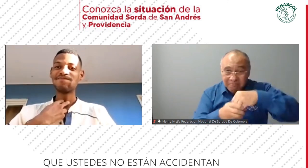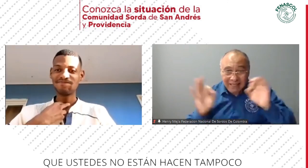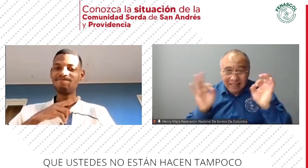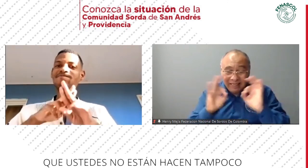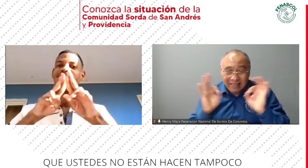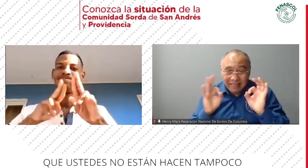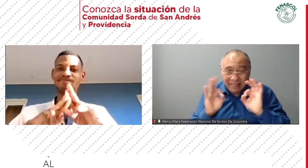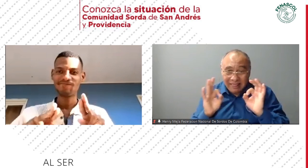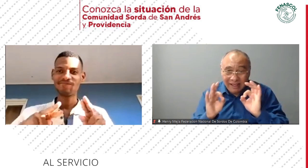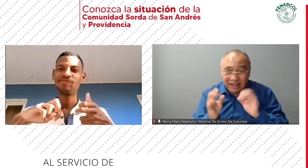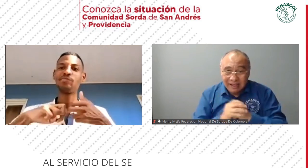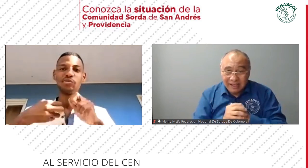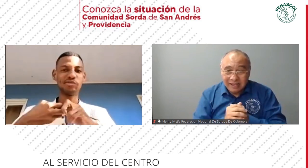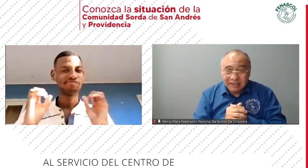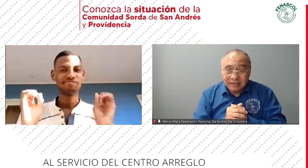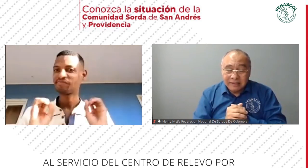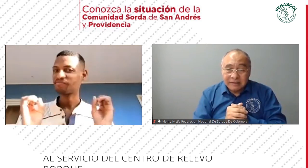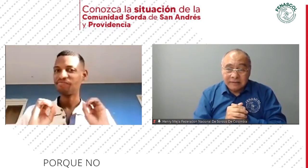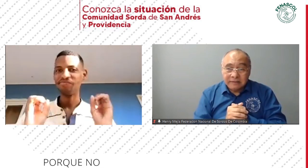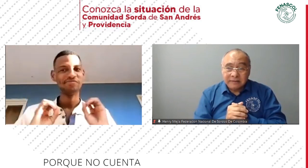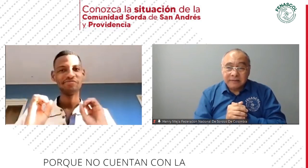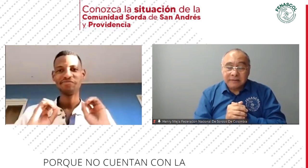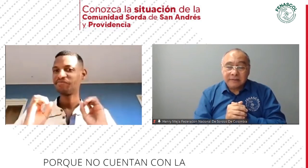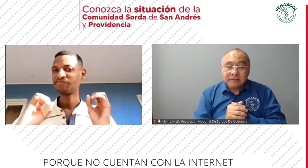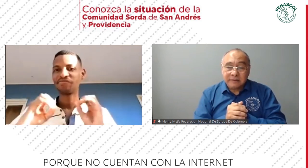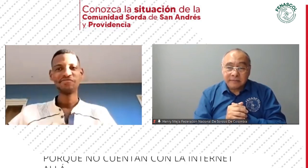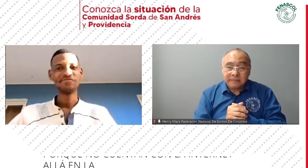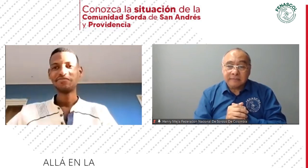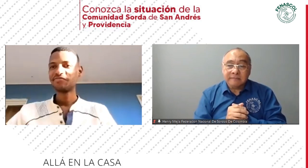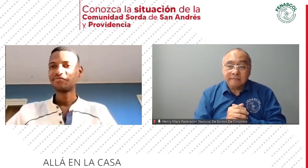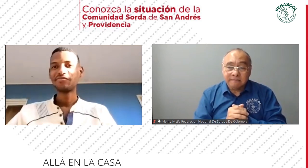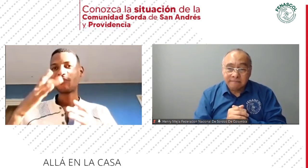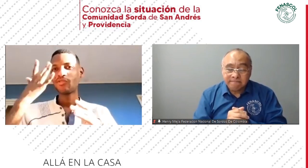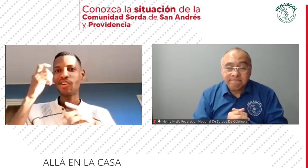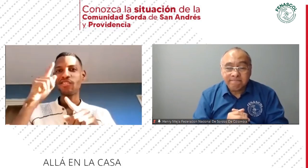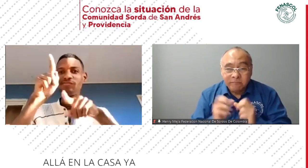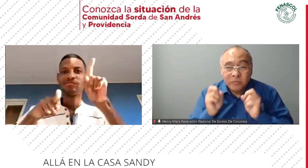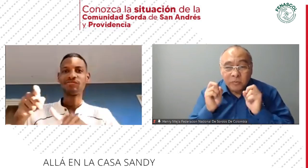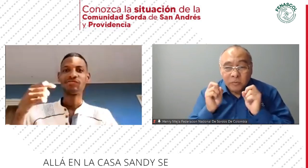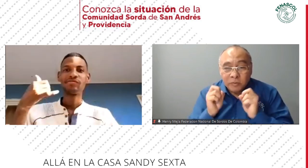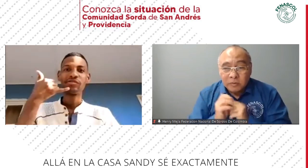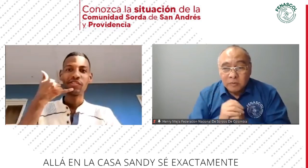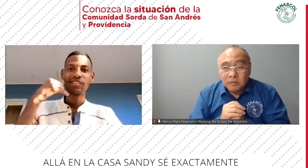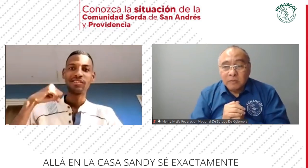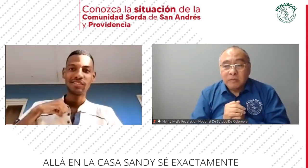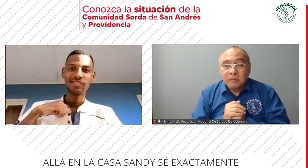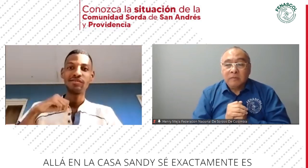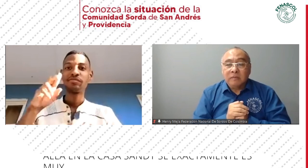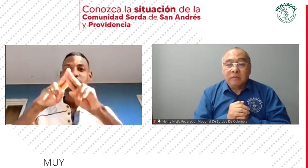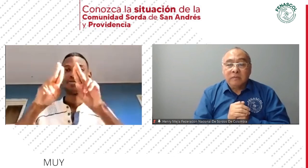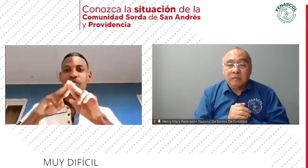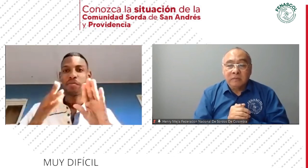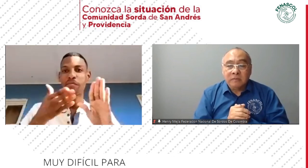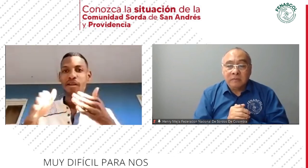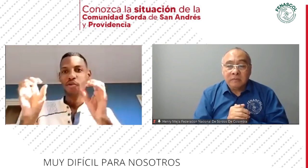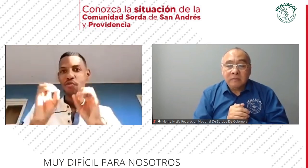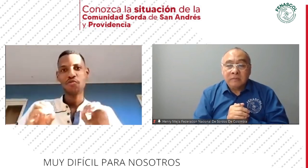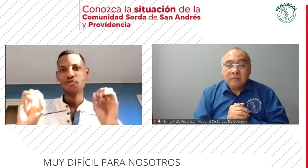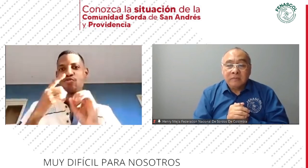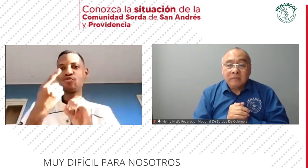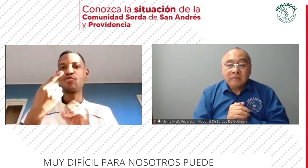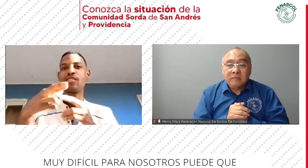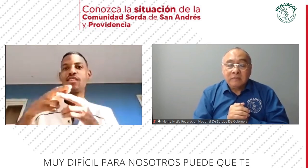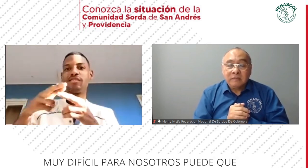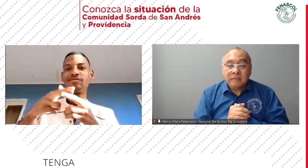tampoco al servicio del centro de relevo porque no cuentan con la internet allá en la casa sanz dice exactamente es muy difícil para nosotros